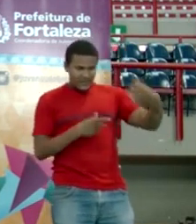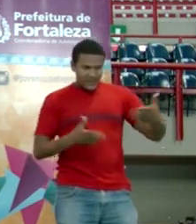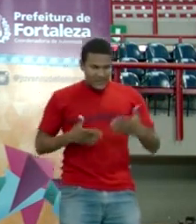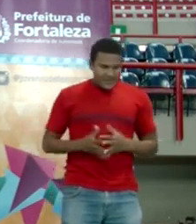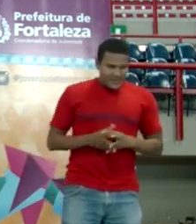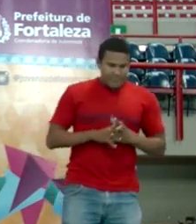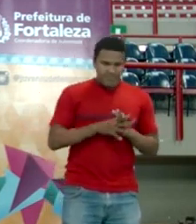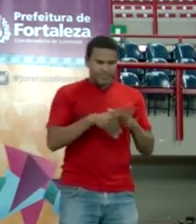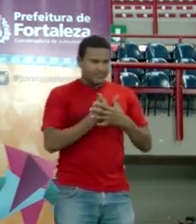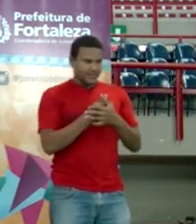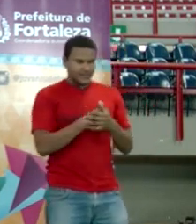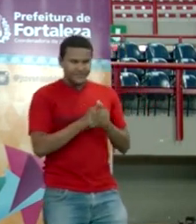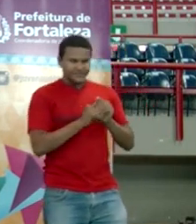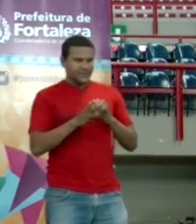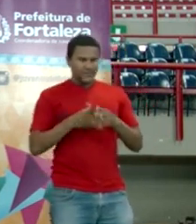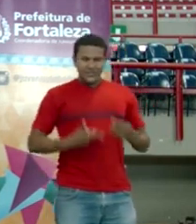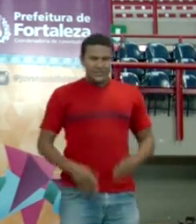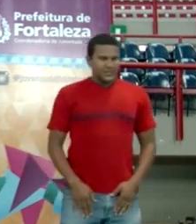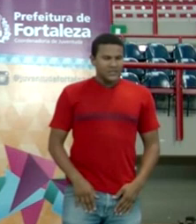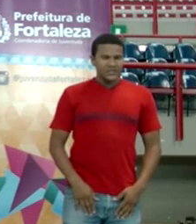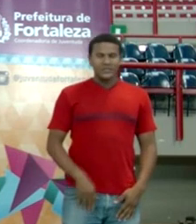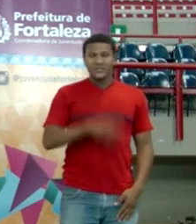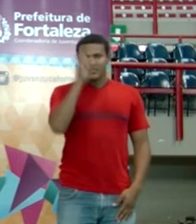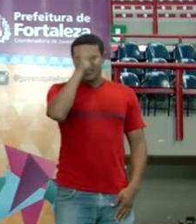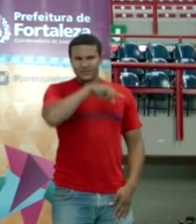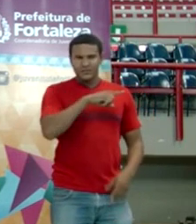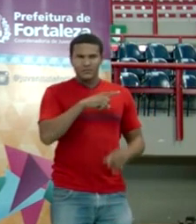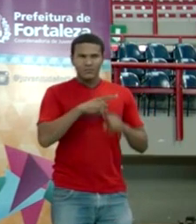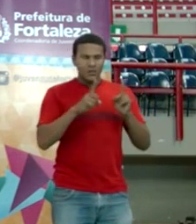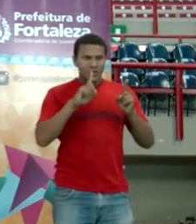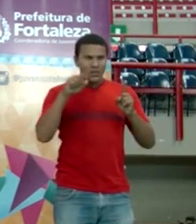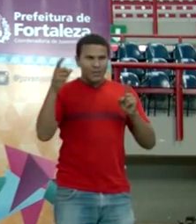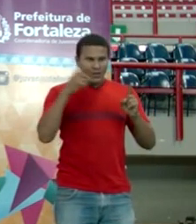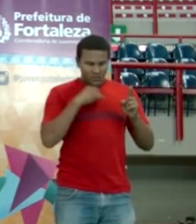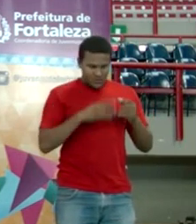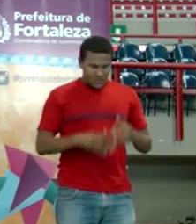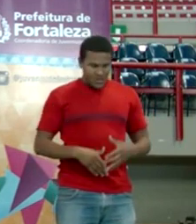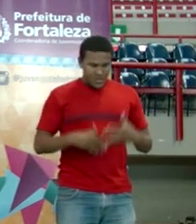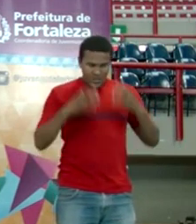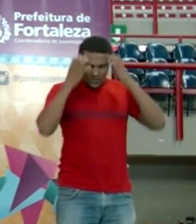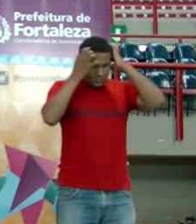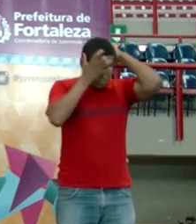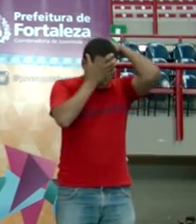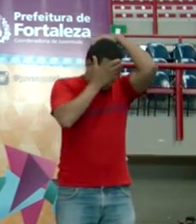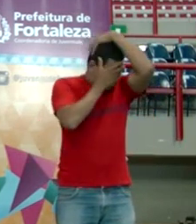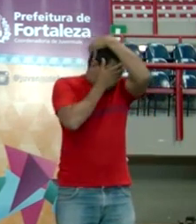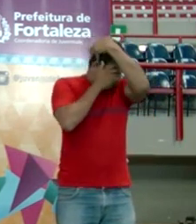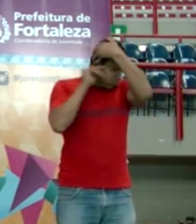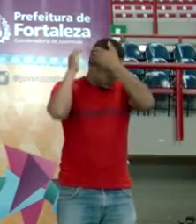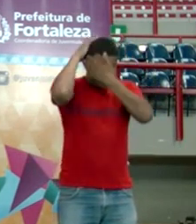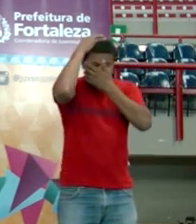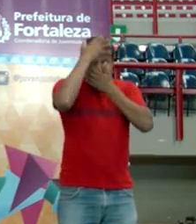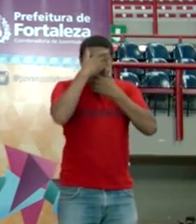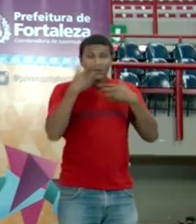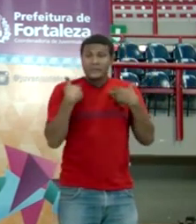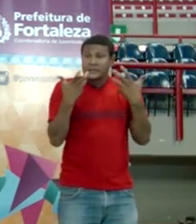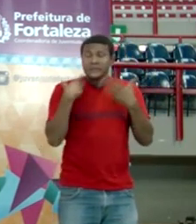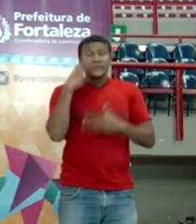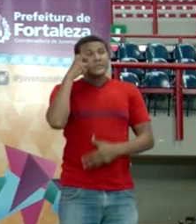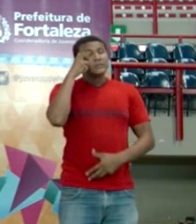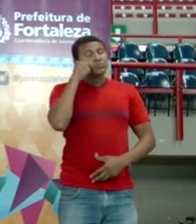né? Chega tipo a Beyoncé, aí sai feito um louco, doido para dormir, que parece que não dormiu uma